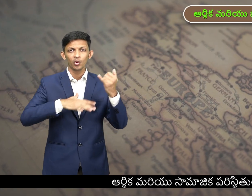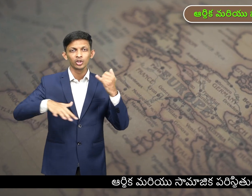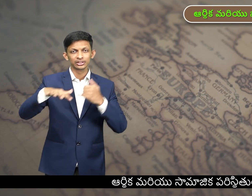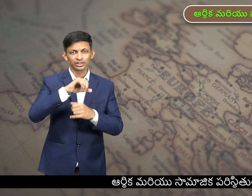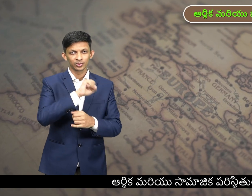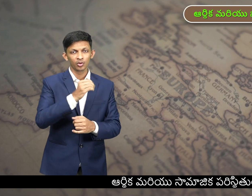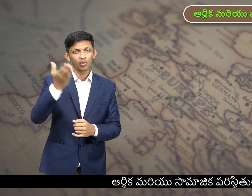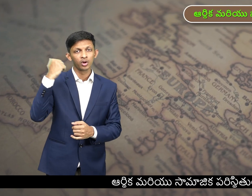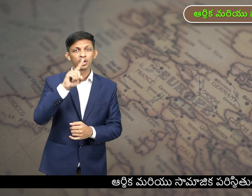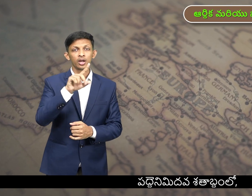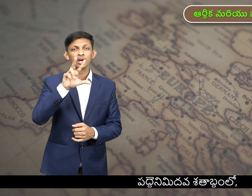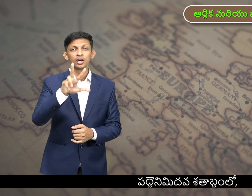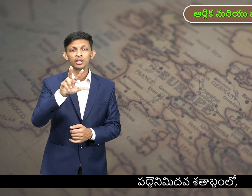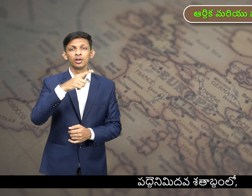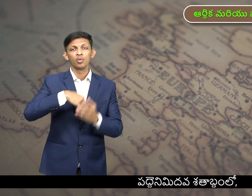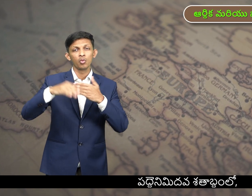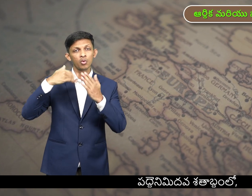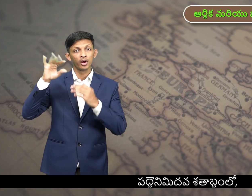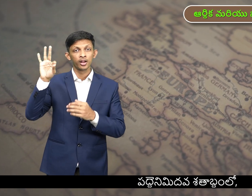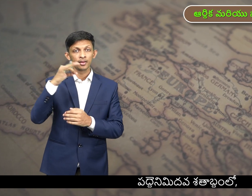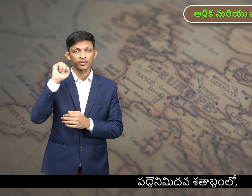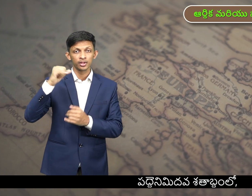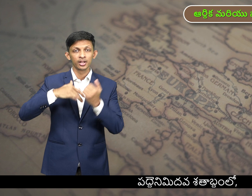సామాజిక పద్ధతులు 18వ శతాబ్దంలో